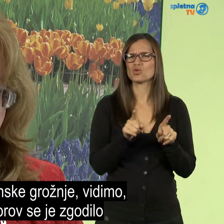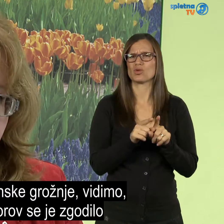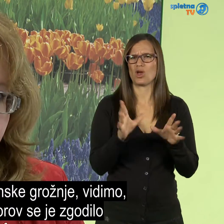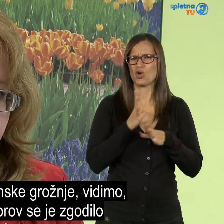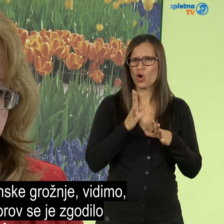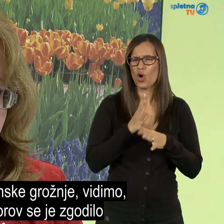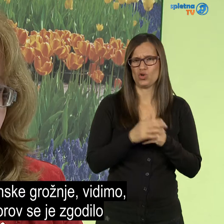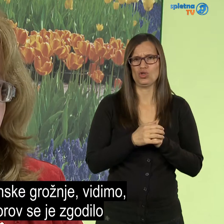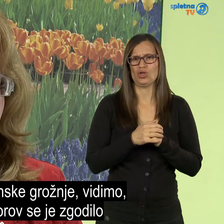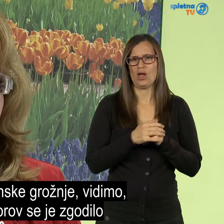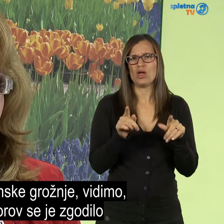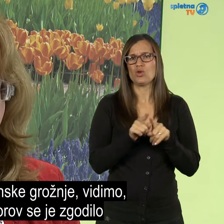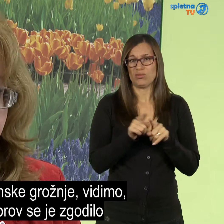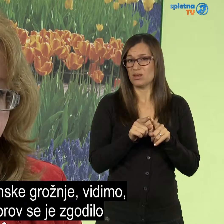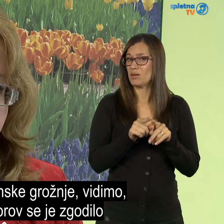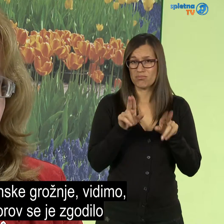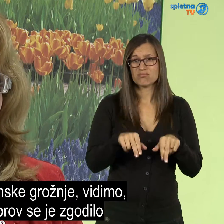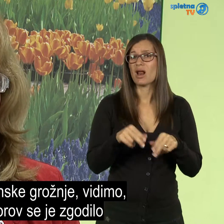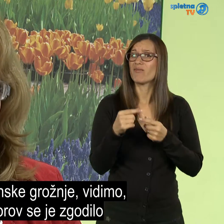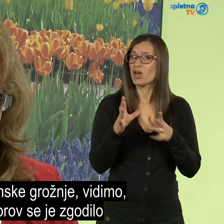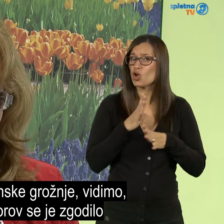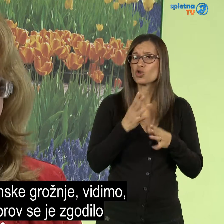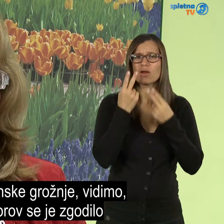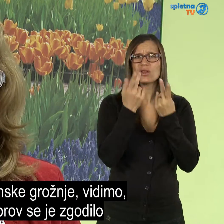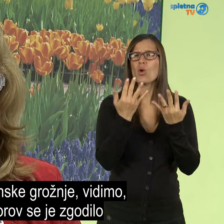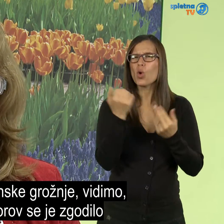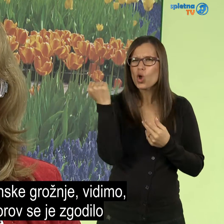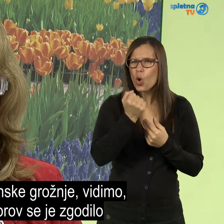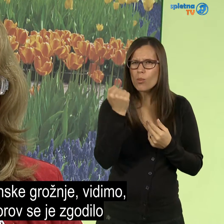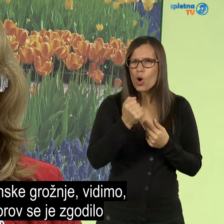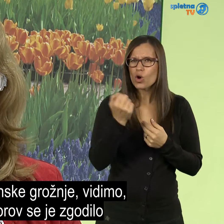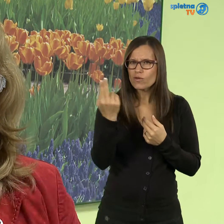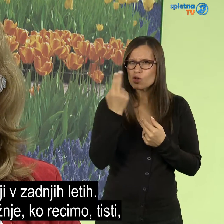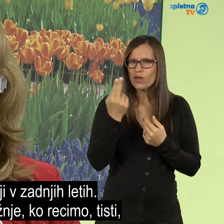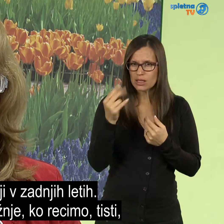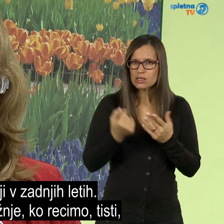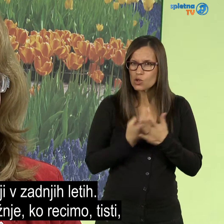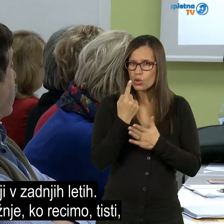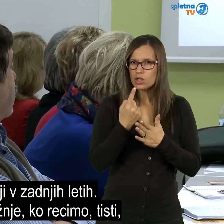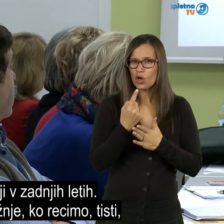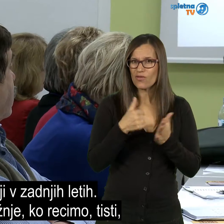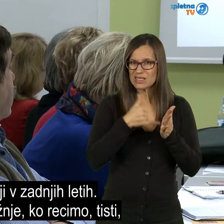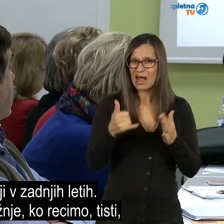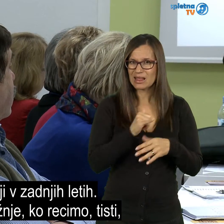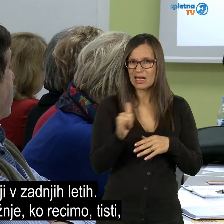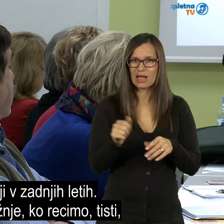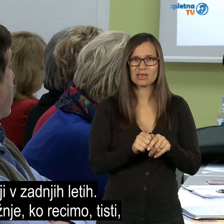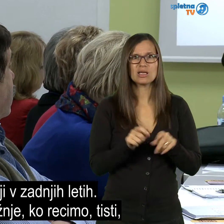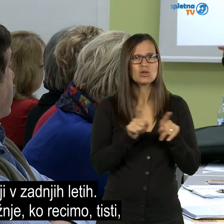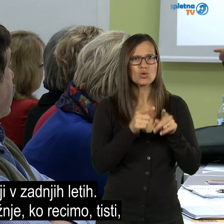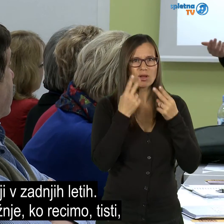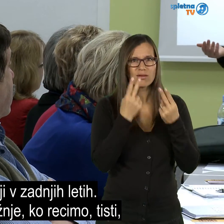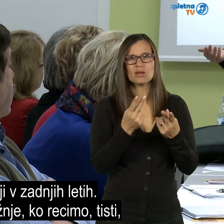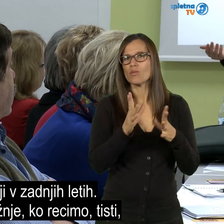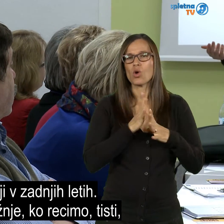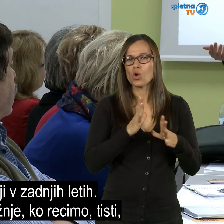tudi grožnje. Tukaj so realne grožnje, vidimo, koliko umorov v Sloveniji se je zgodilo v zadnjih letih. Tukaj so